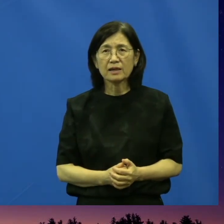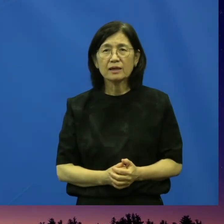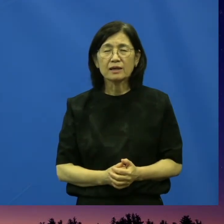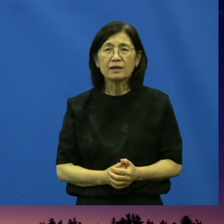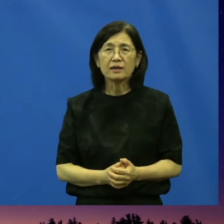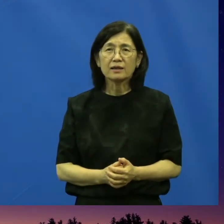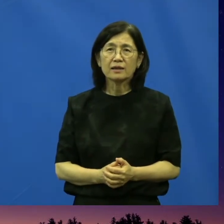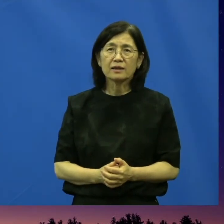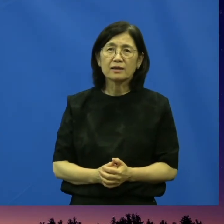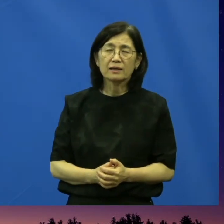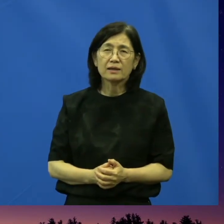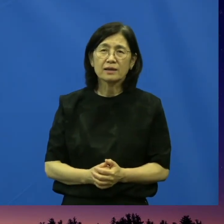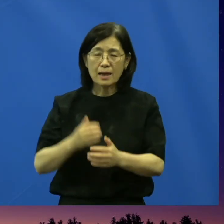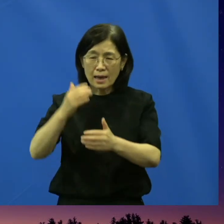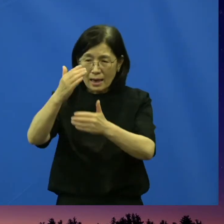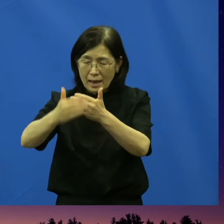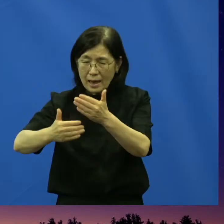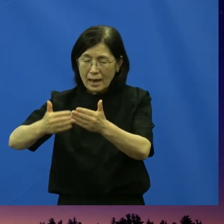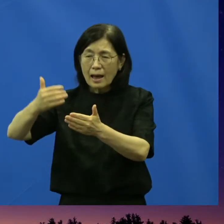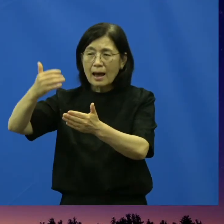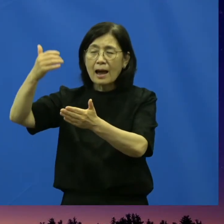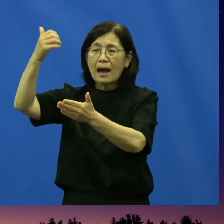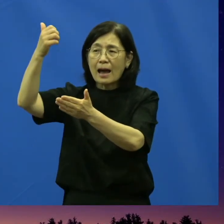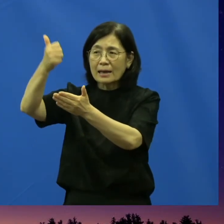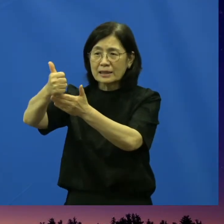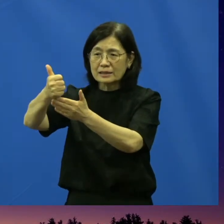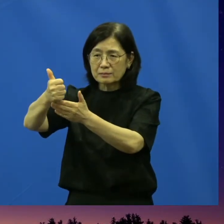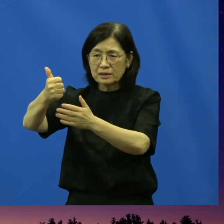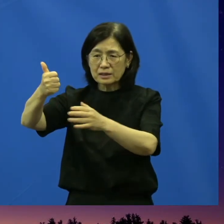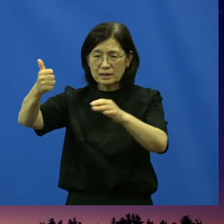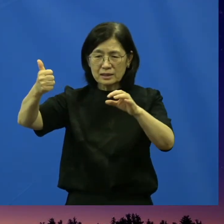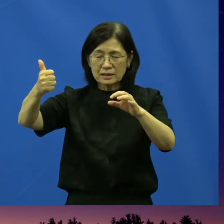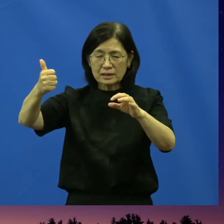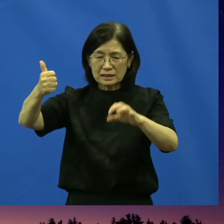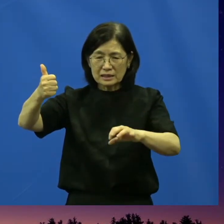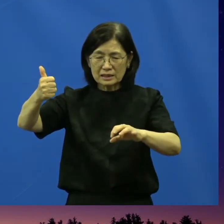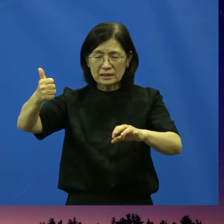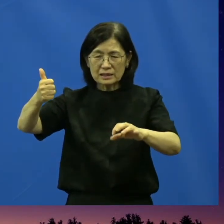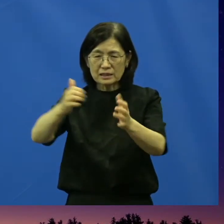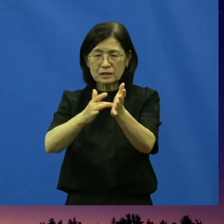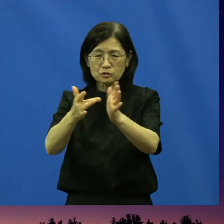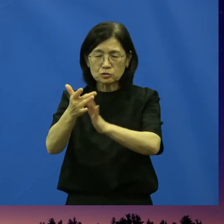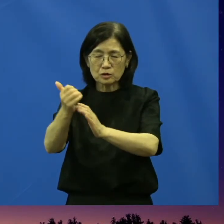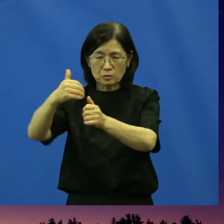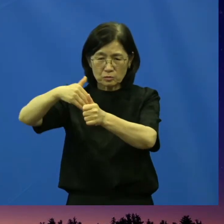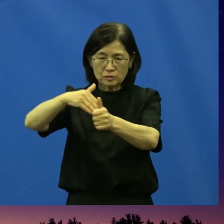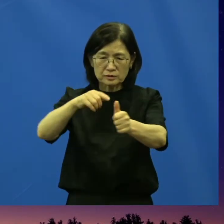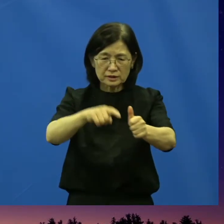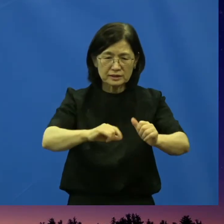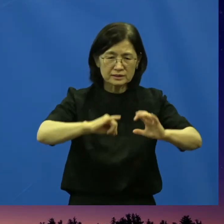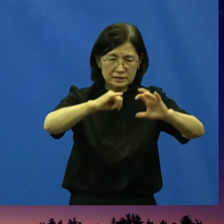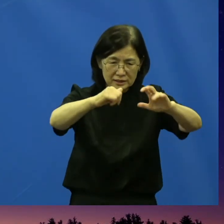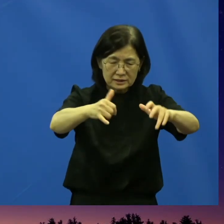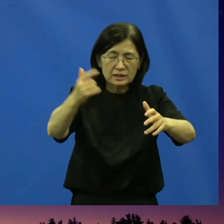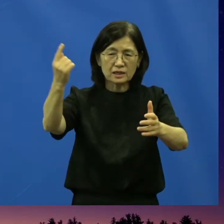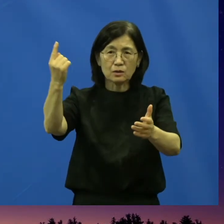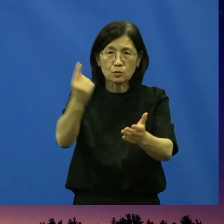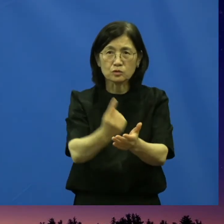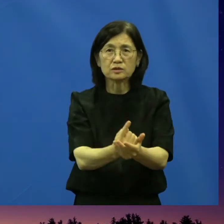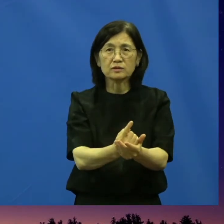우리와 완전히 같은 위치에 오셔서 우리를 친구로 불러주시는 거예요. 요한복음 15장 15절을